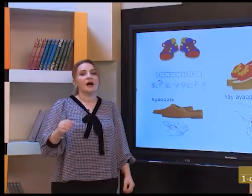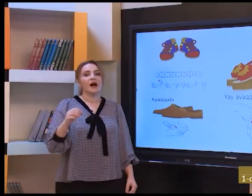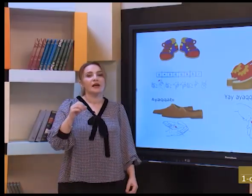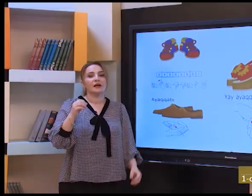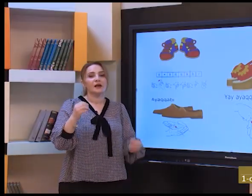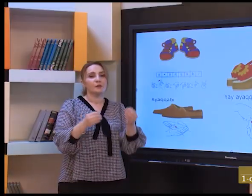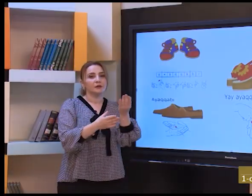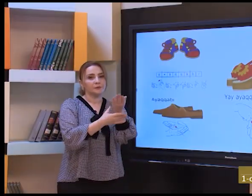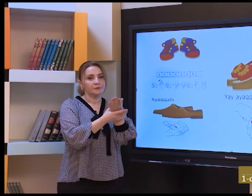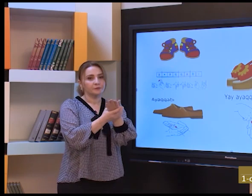ayaqqabı,